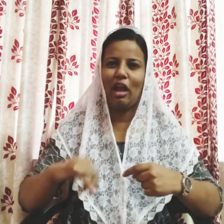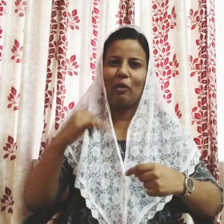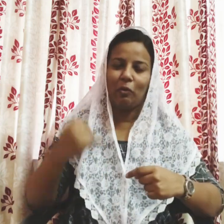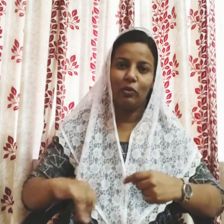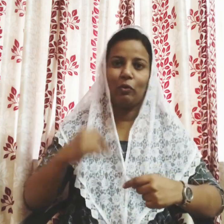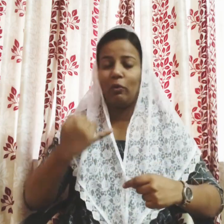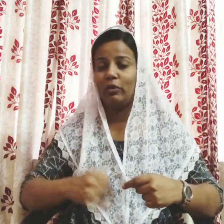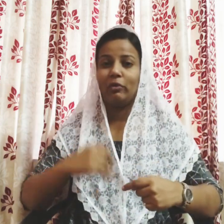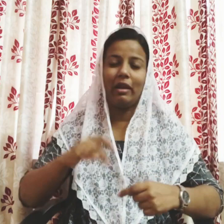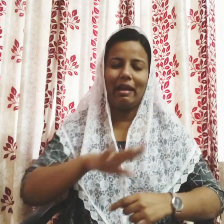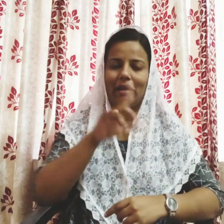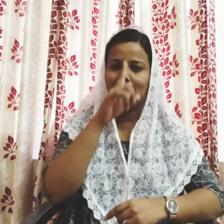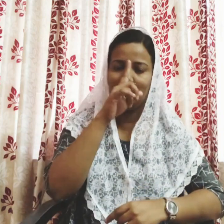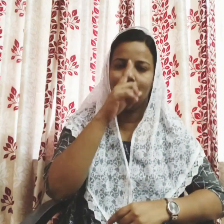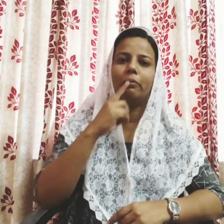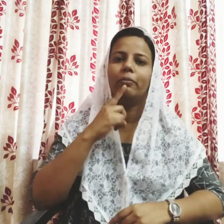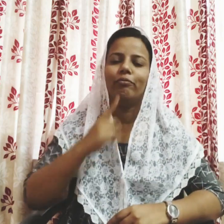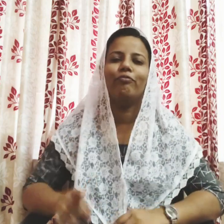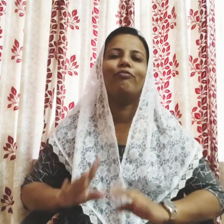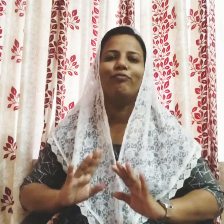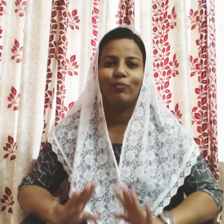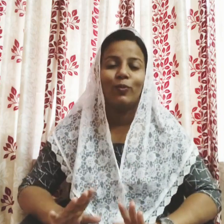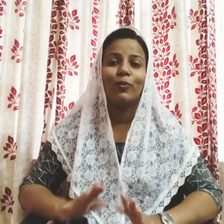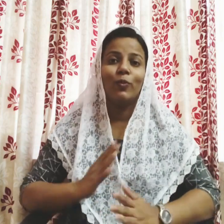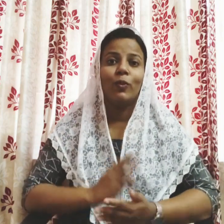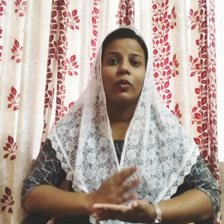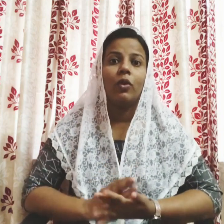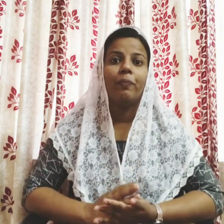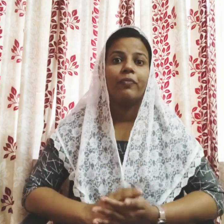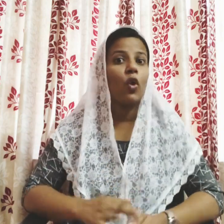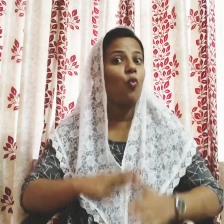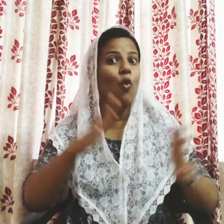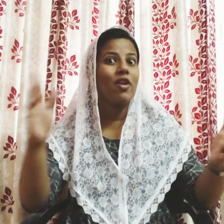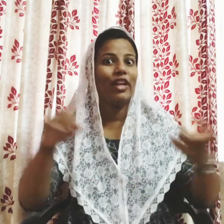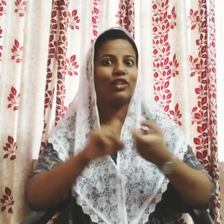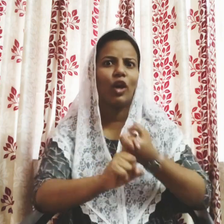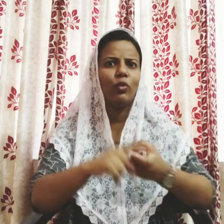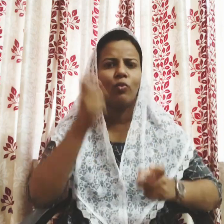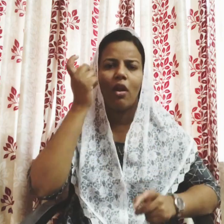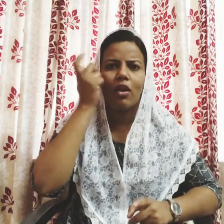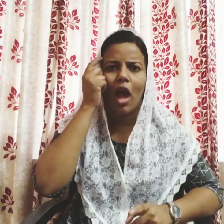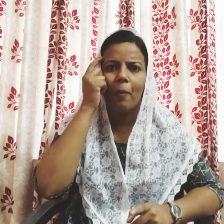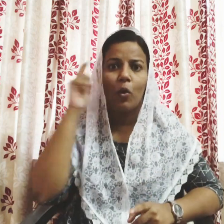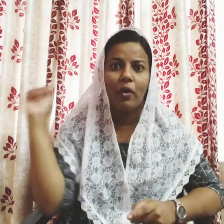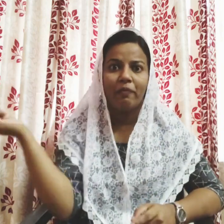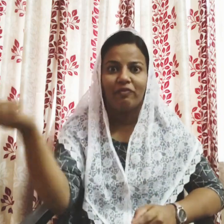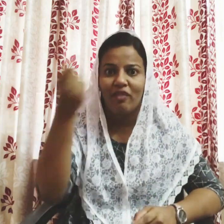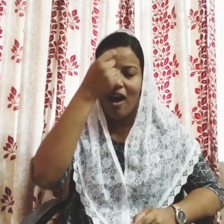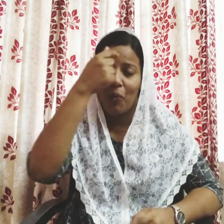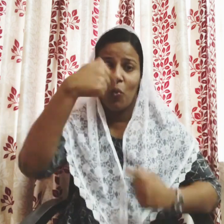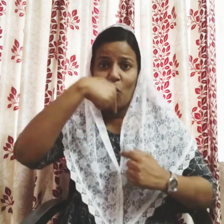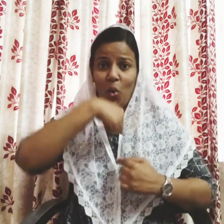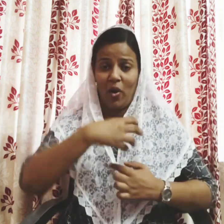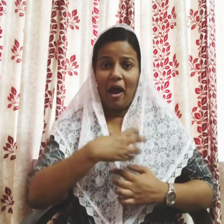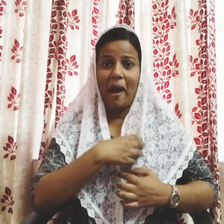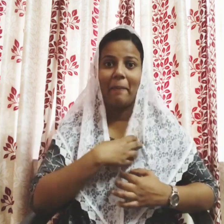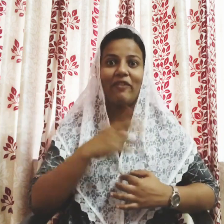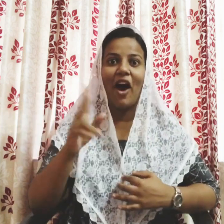ശപിക്കുന്നു, ഗോലിയാത്ത് ദാവീദിനെ പരിഹസിക്കുന്നു. പക്ഷേ ഗോലിയാത്തിന് അറിയത്തില്ല ദൈവം ദാവീദിൻ്റെ ഉള്ളിൽ കണ്ടിരിക്കുന്ന ഒരു